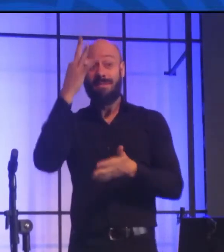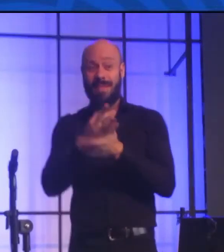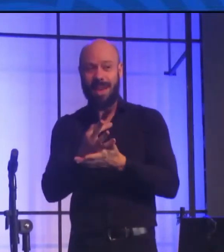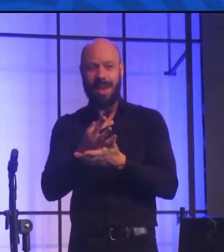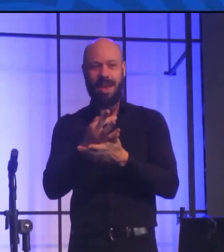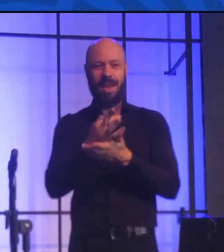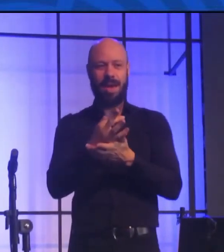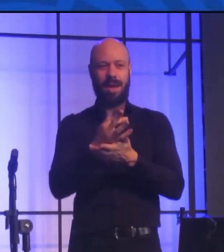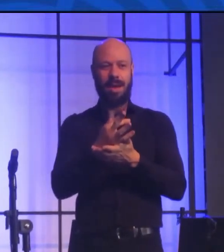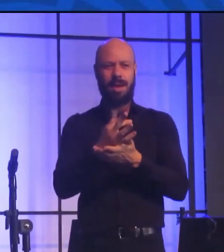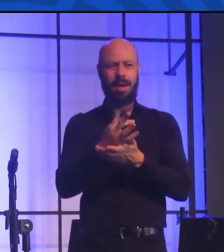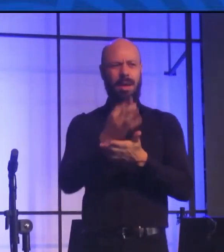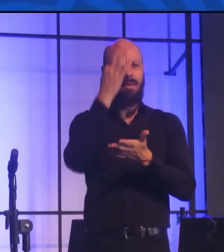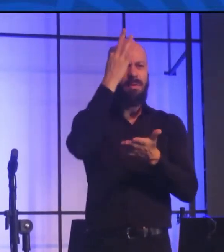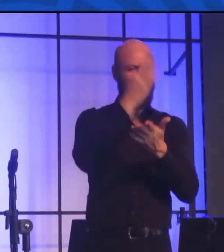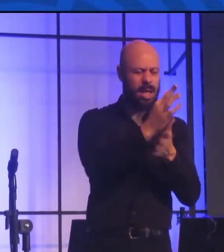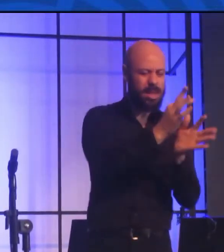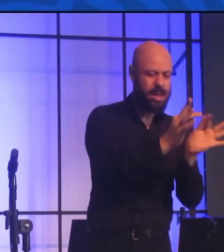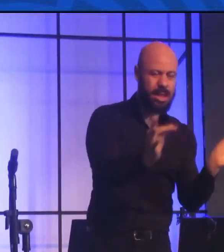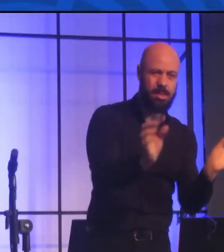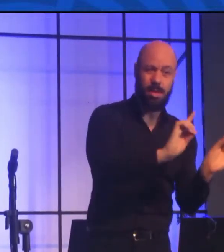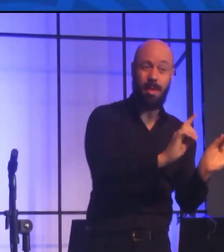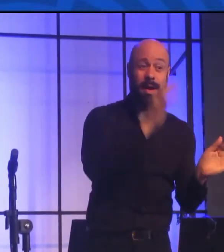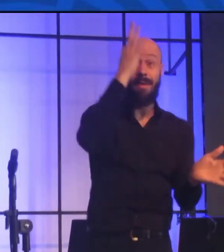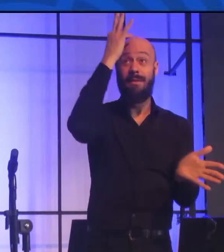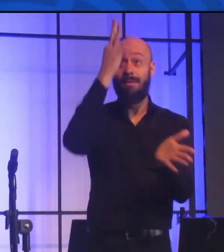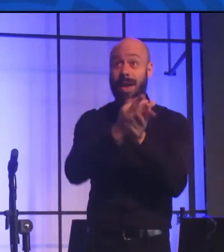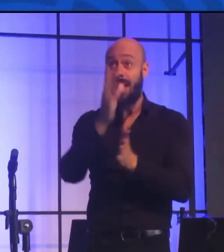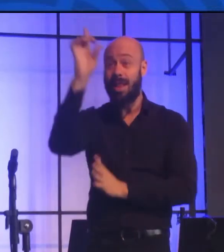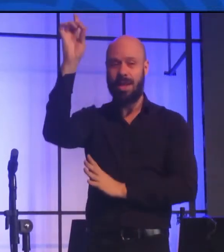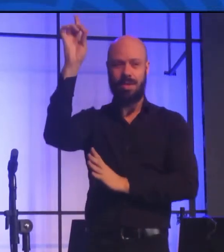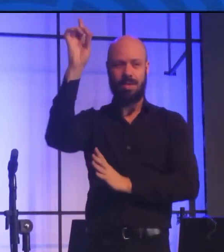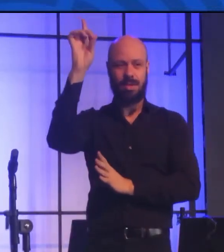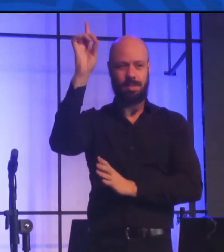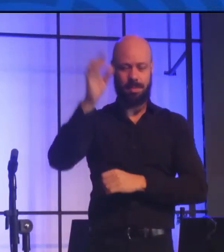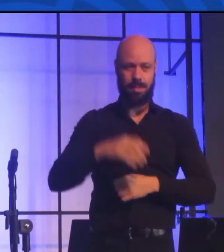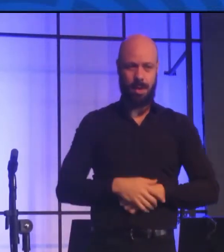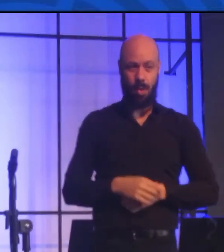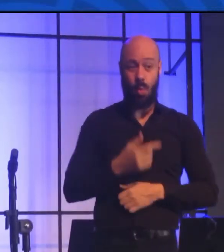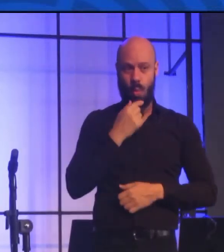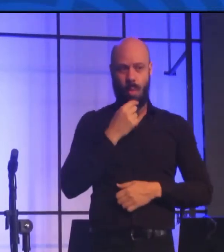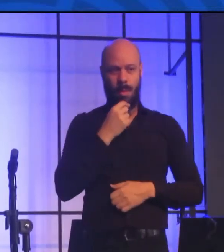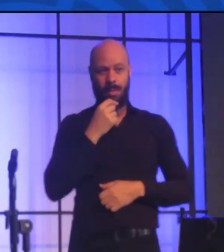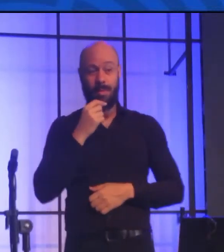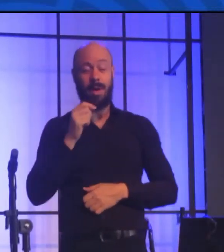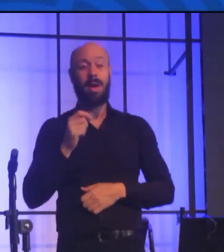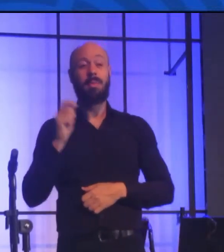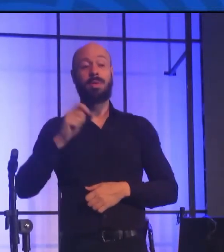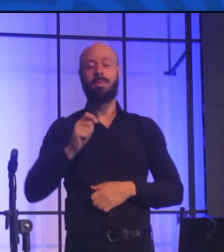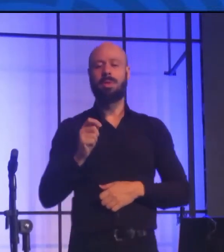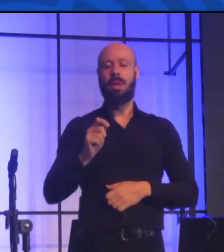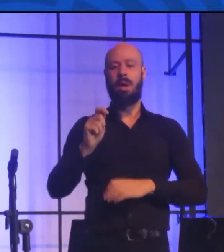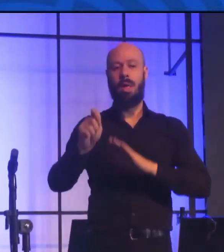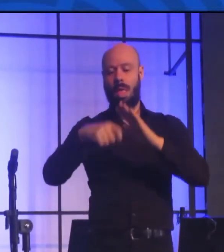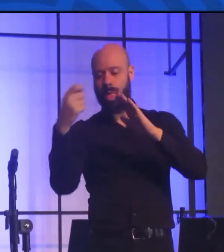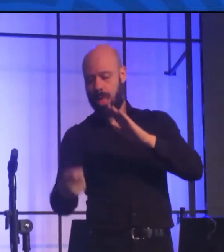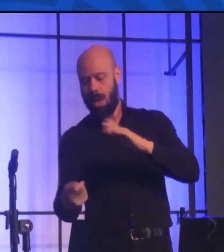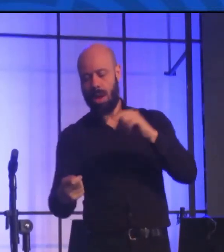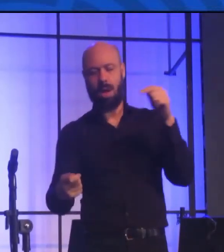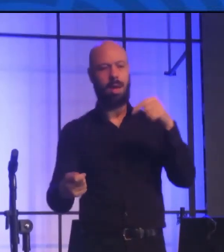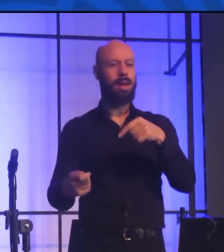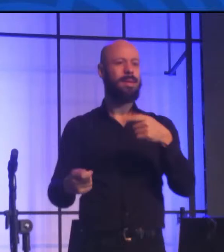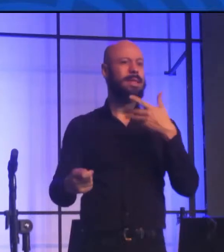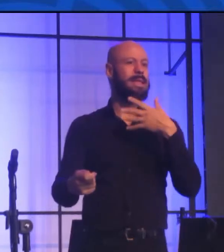podia fazer o ferro flutuar, mas o menino podia dizer aonde o ferro caiu. O menino podia dizer,